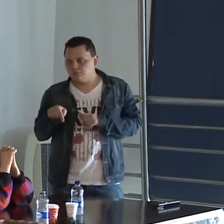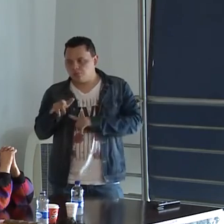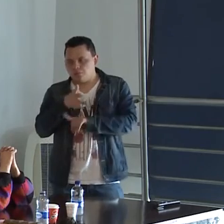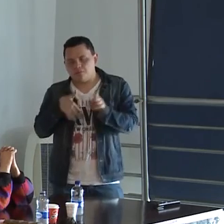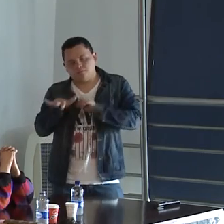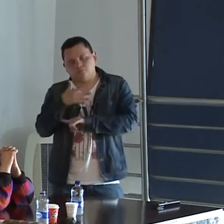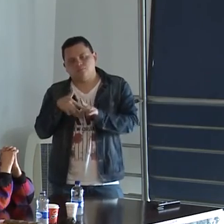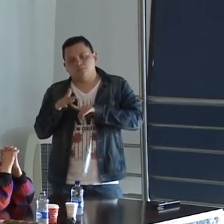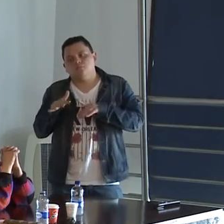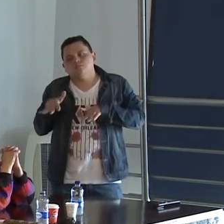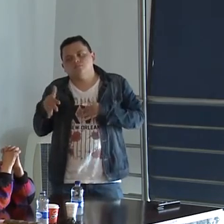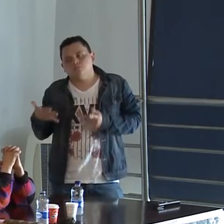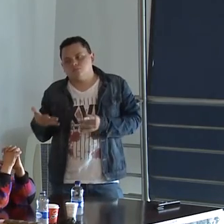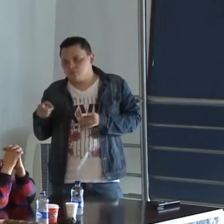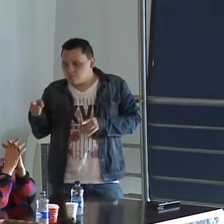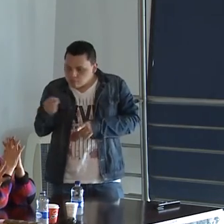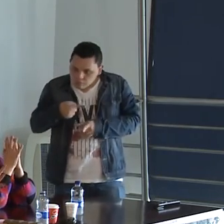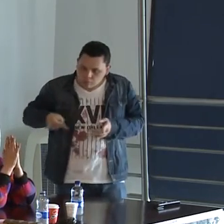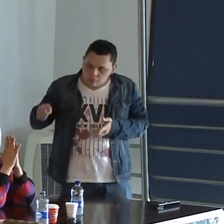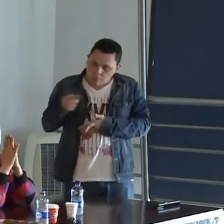contexto, ¿cómo de esto